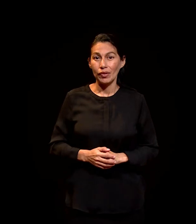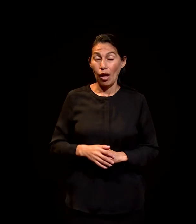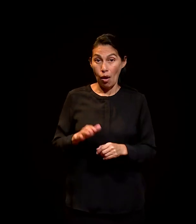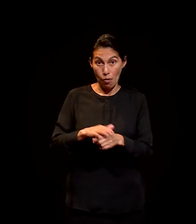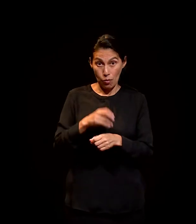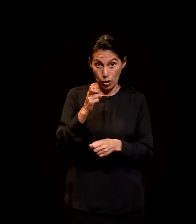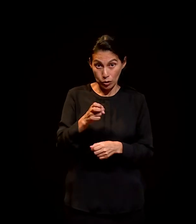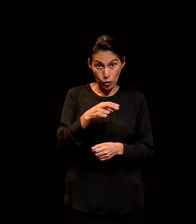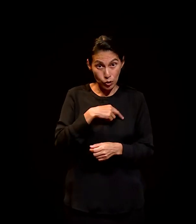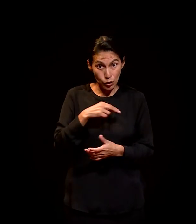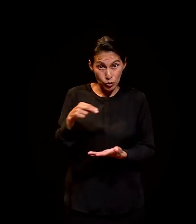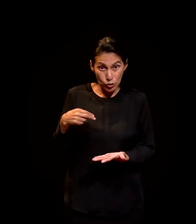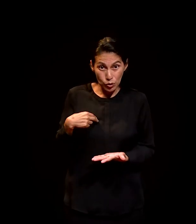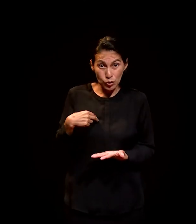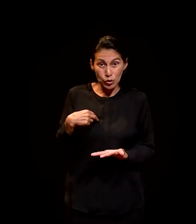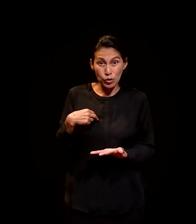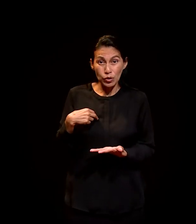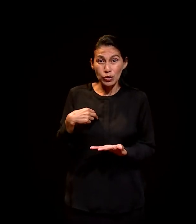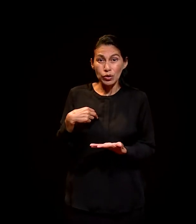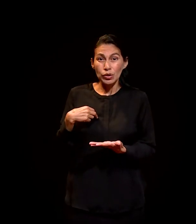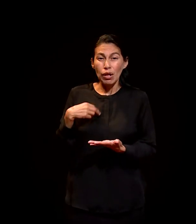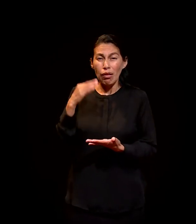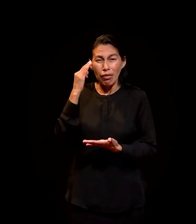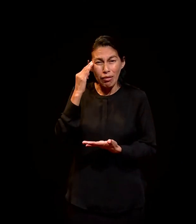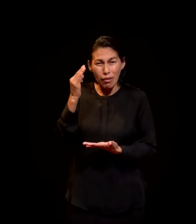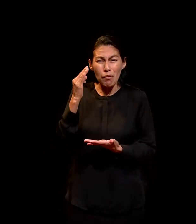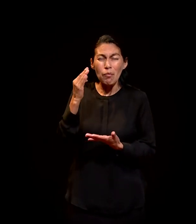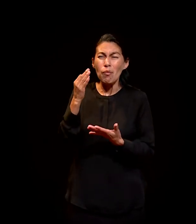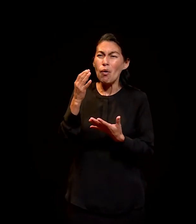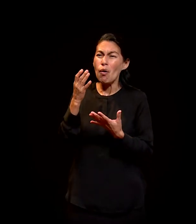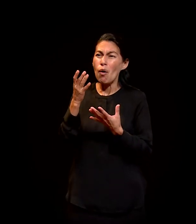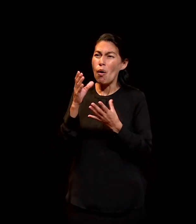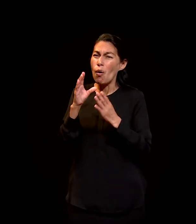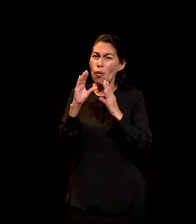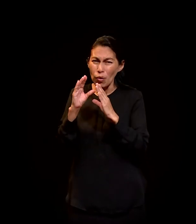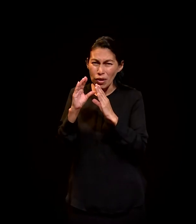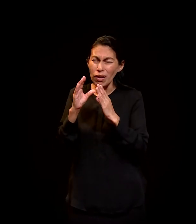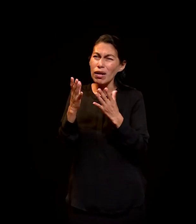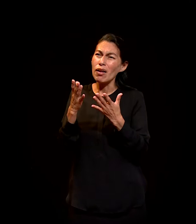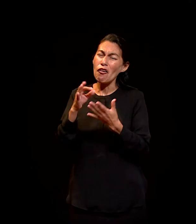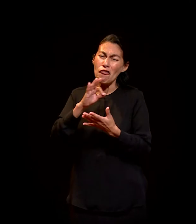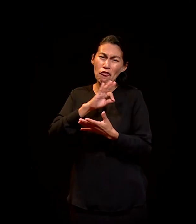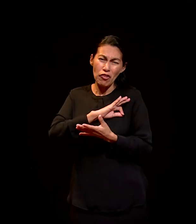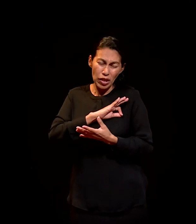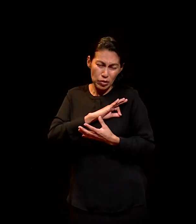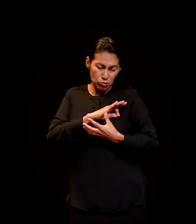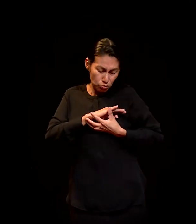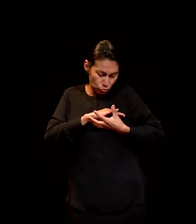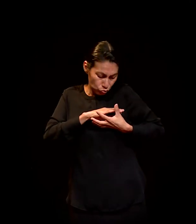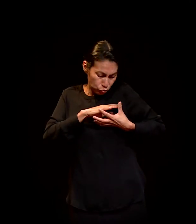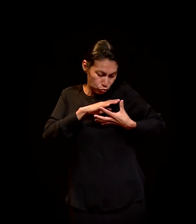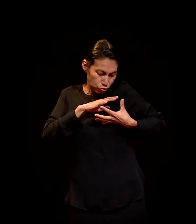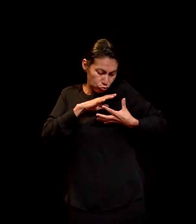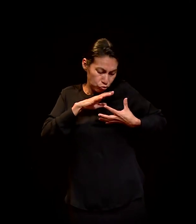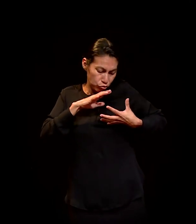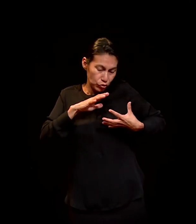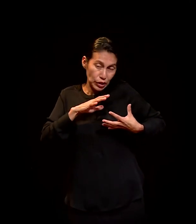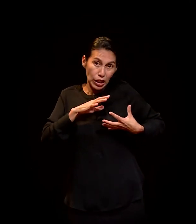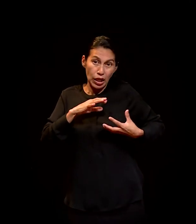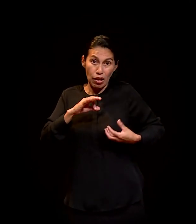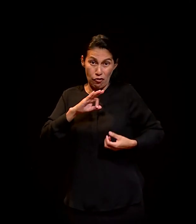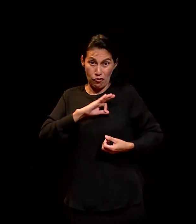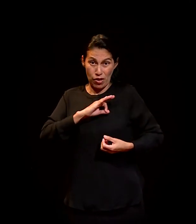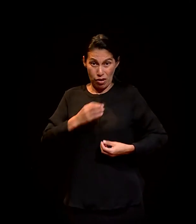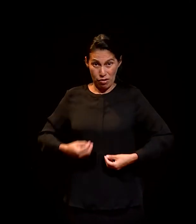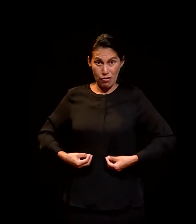y es que hay que darnos tiempo para cultivar la fe para que dios sea el foco central de nuestra vida